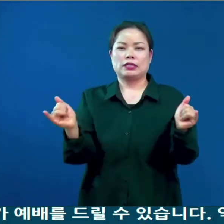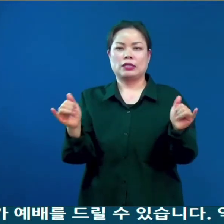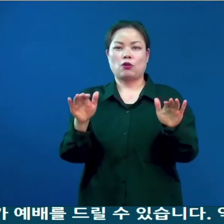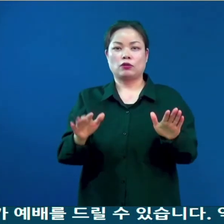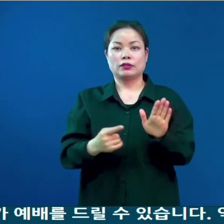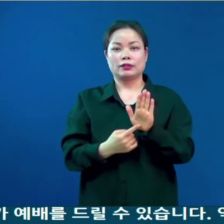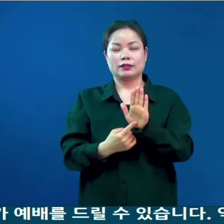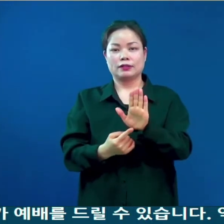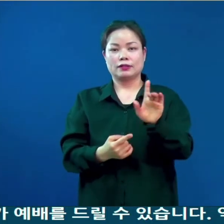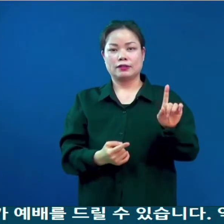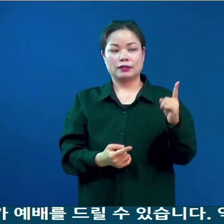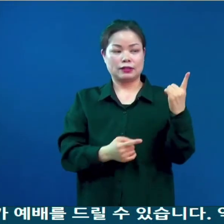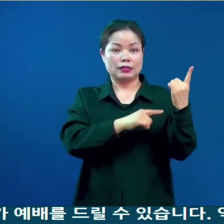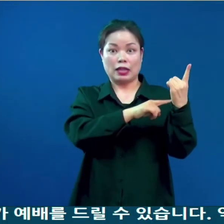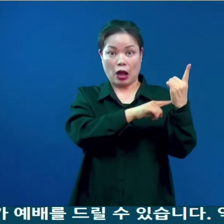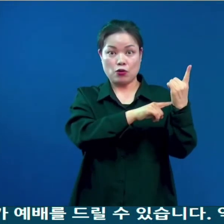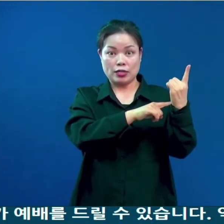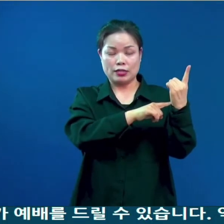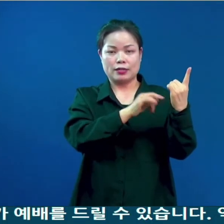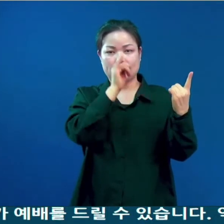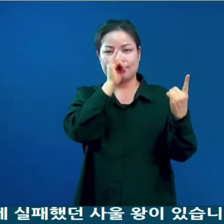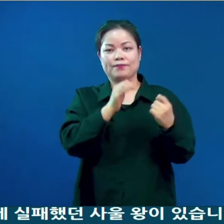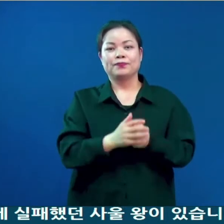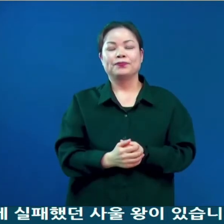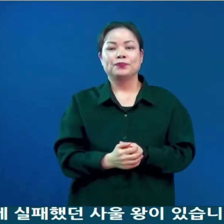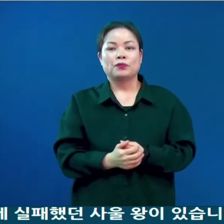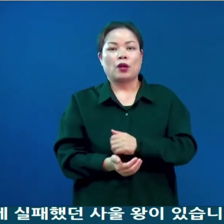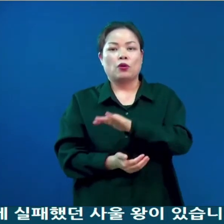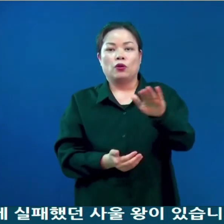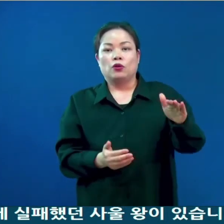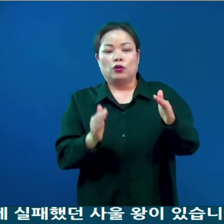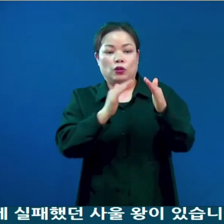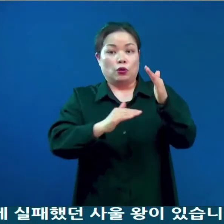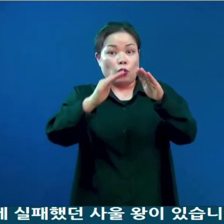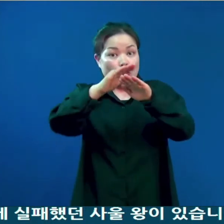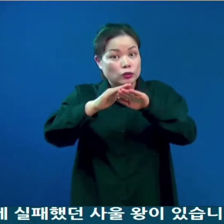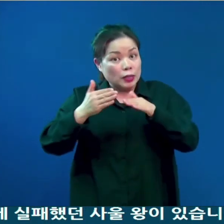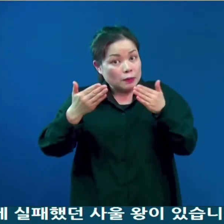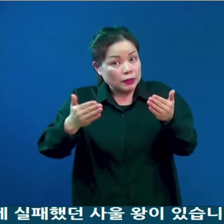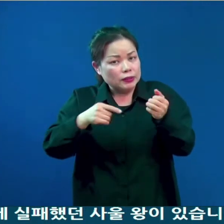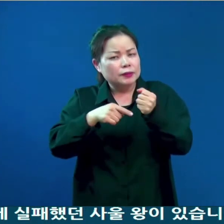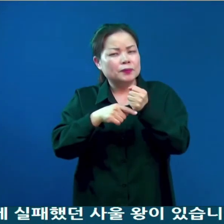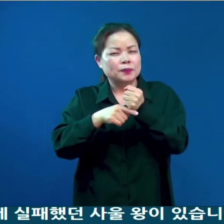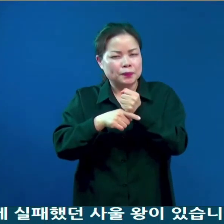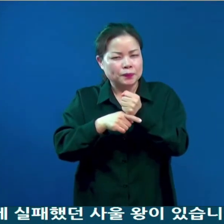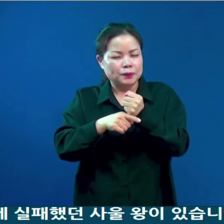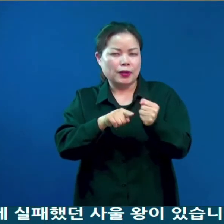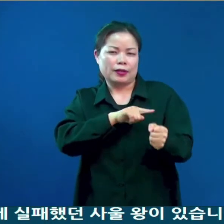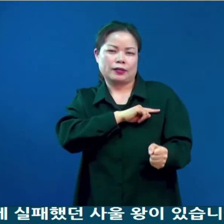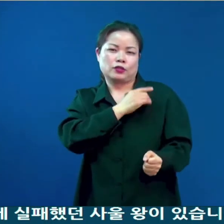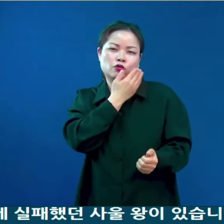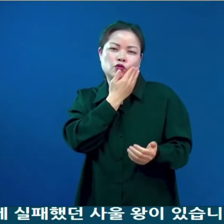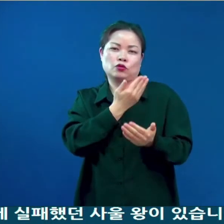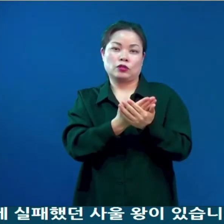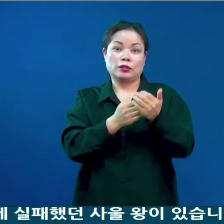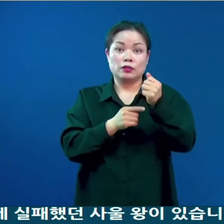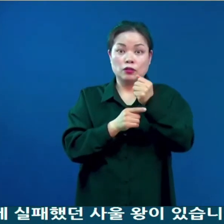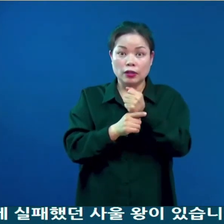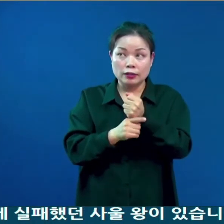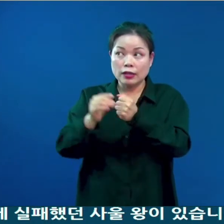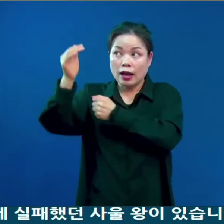오늘 등장하는 다윗을 들 수가 있습니다. 우리가 공예배를 드린다는 그 의미도 가장 중요한 의미 중에